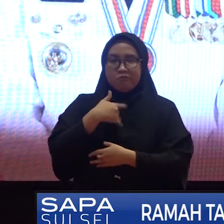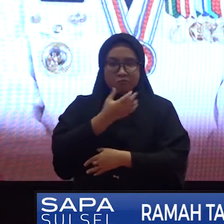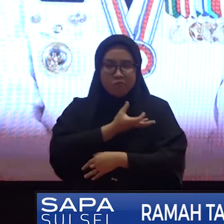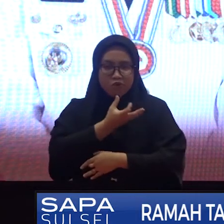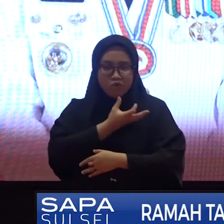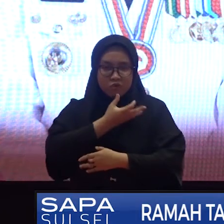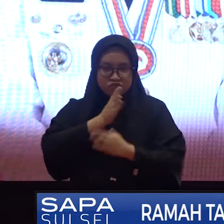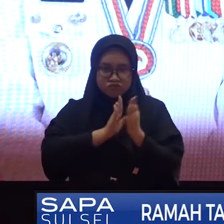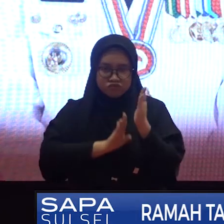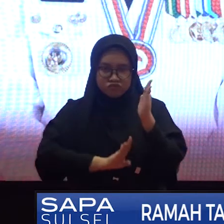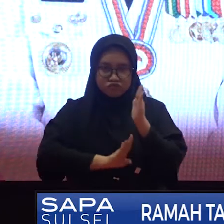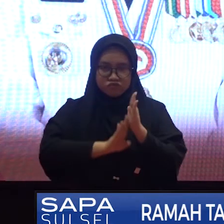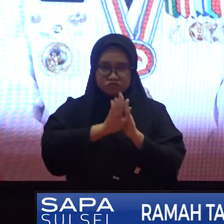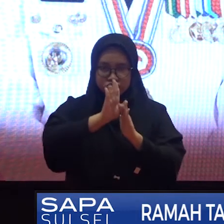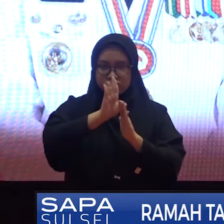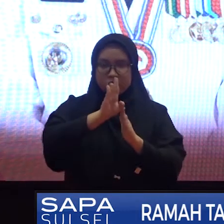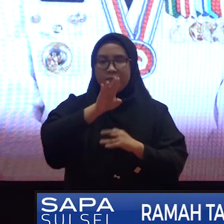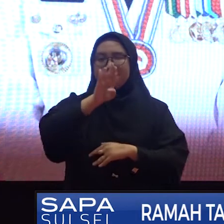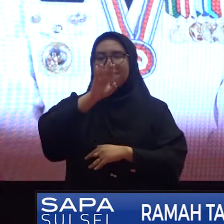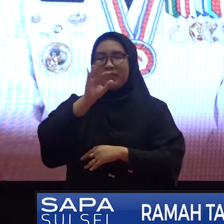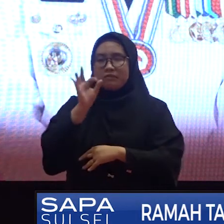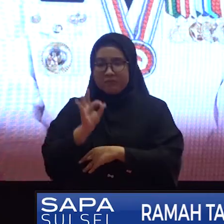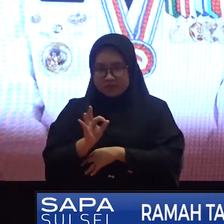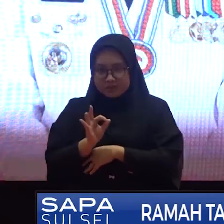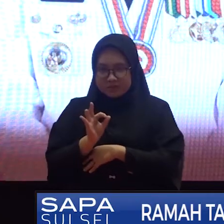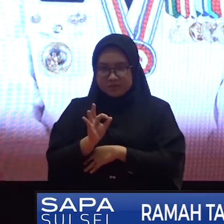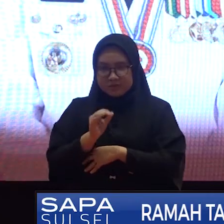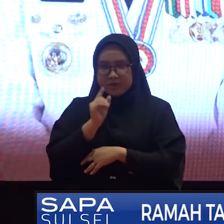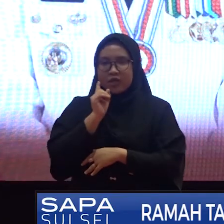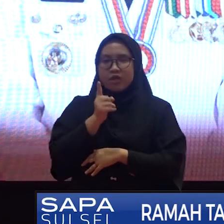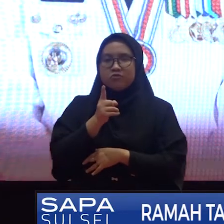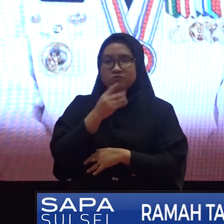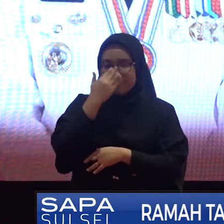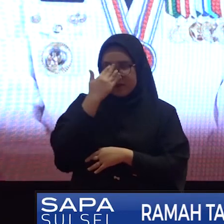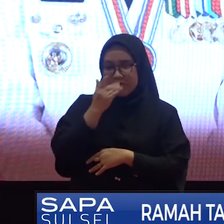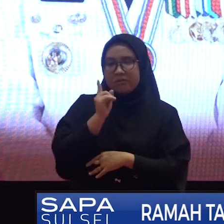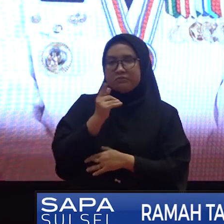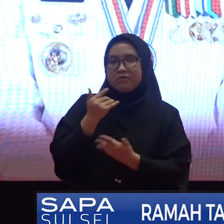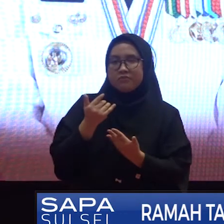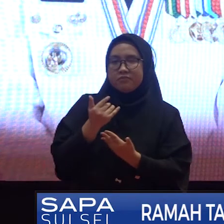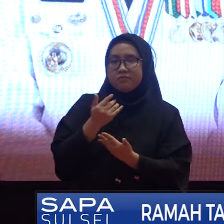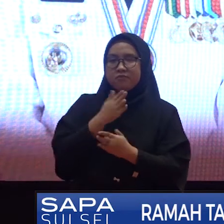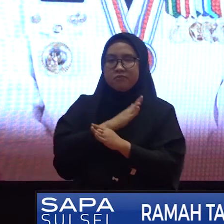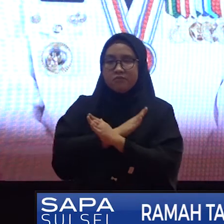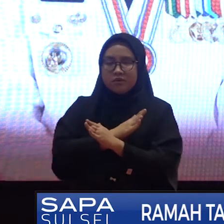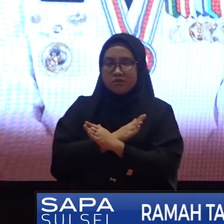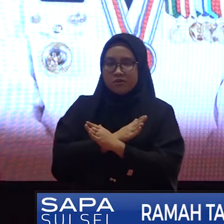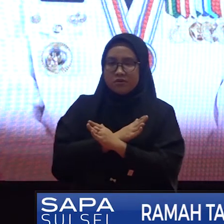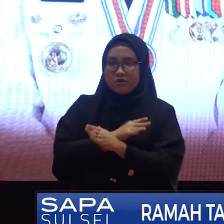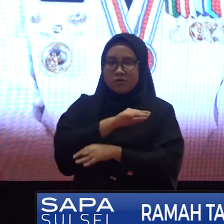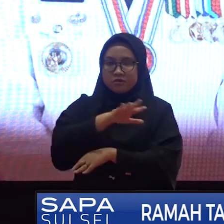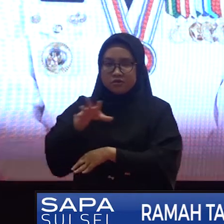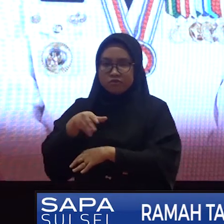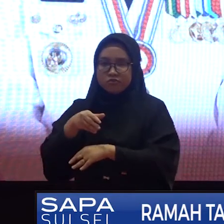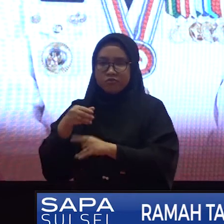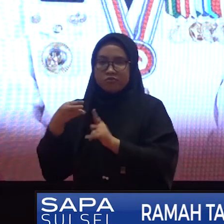melampaui angka psikologis 4% maka Kenapa saya melarang semua